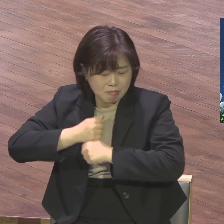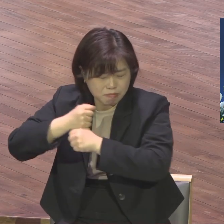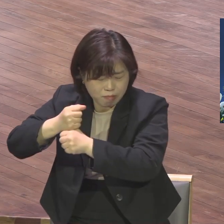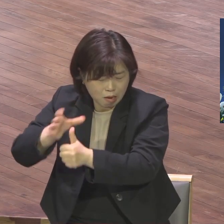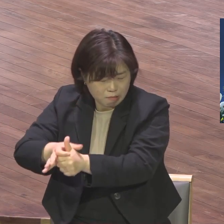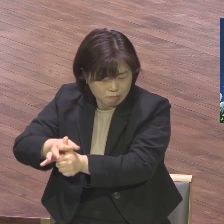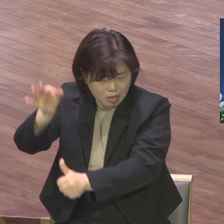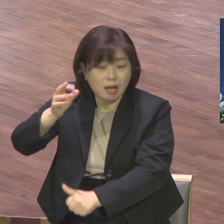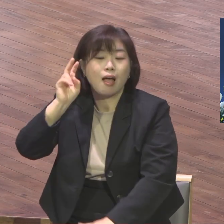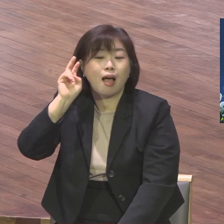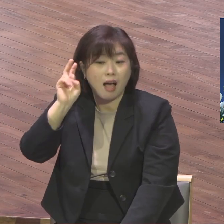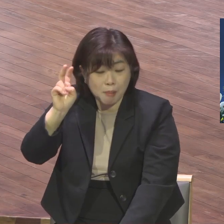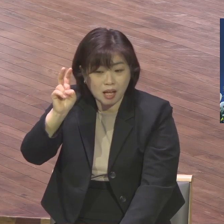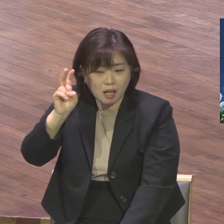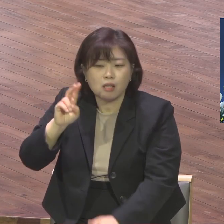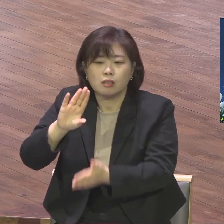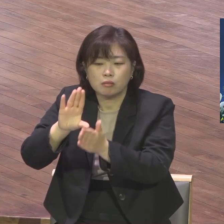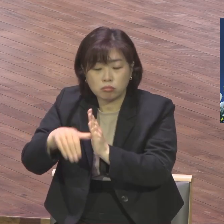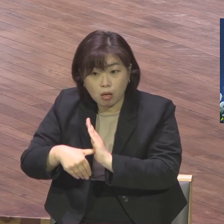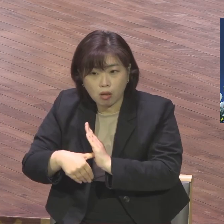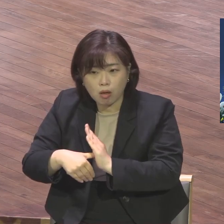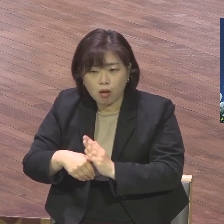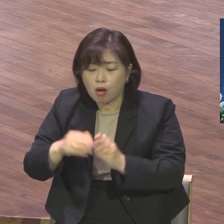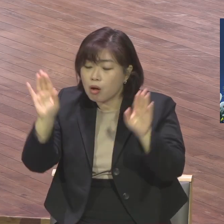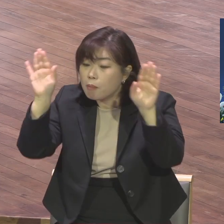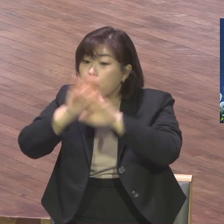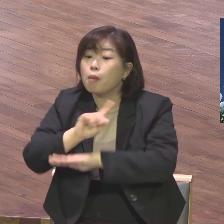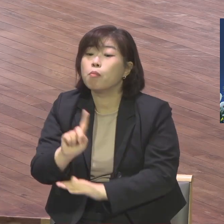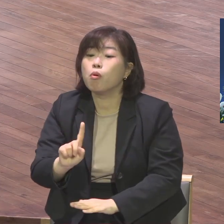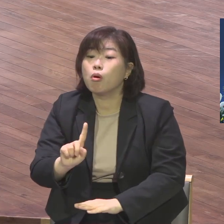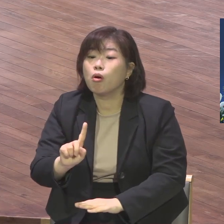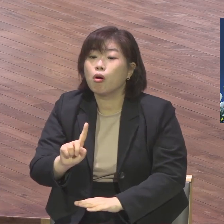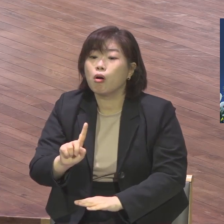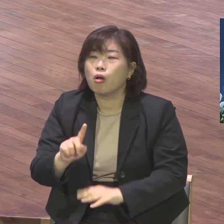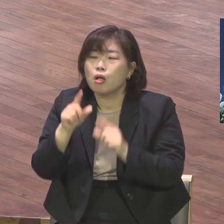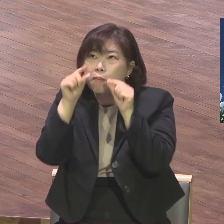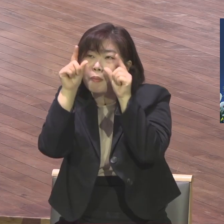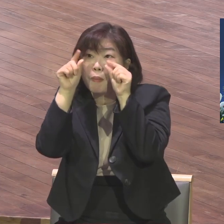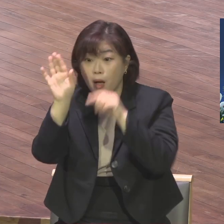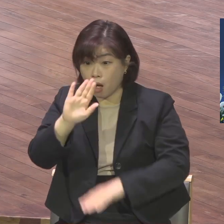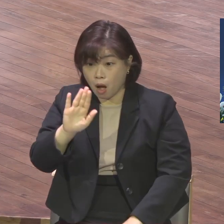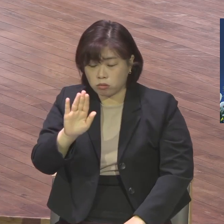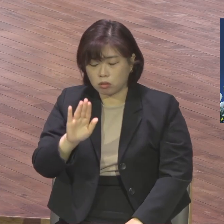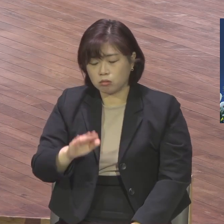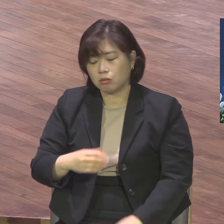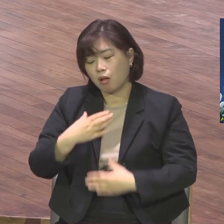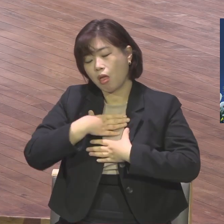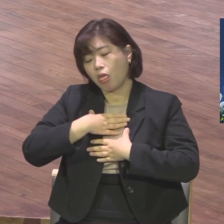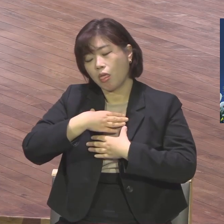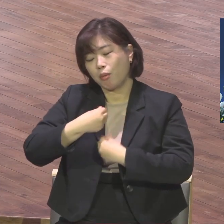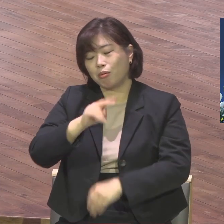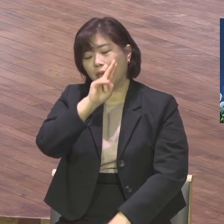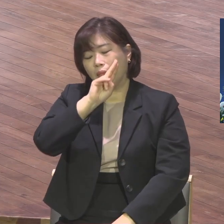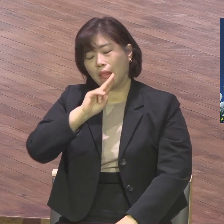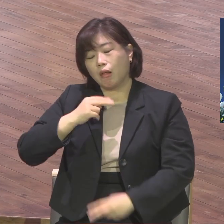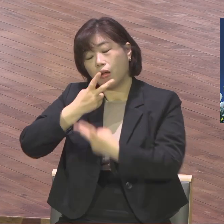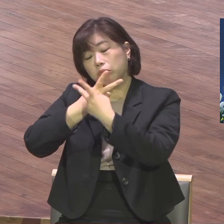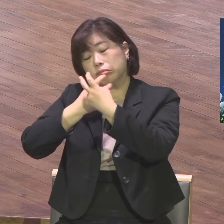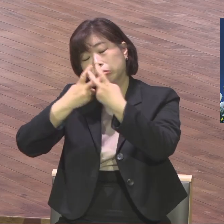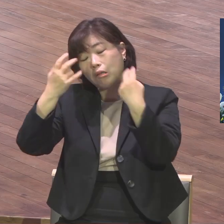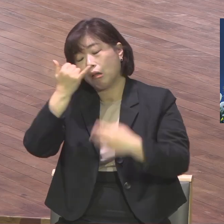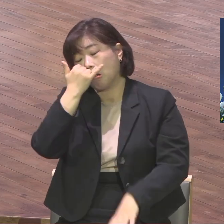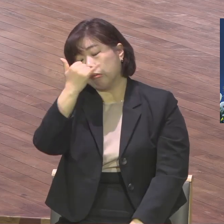그런데 감옥에서 태연히 잠을 자고 있었어요. 어느 정도 잠을 깊이 잤냐? 천사가